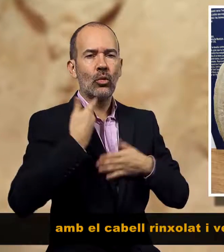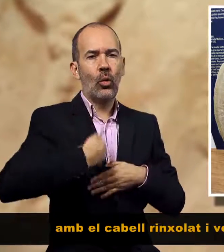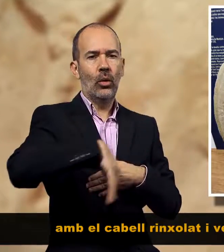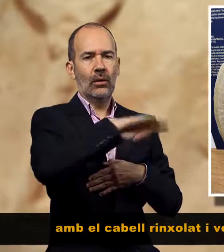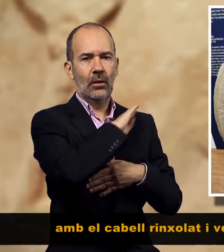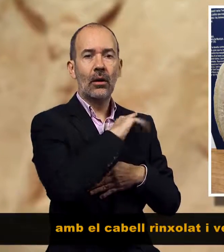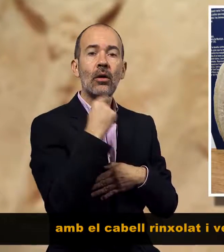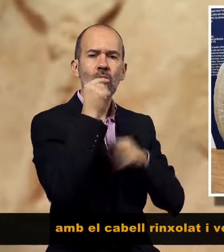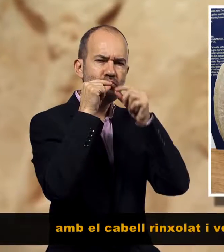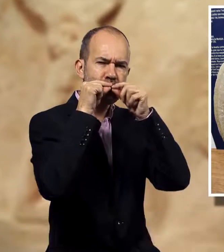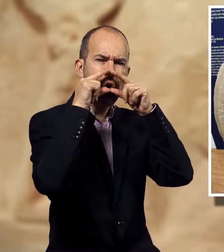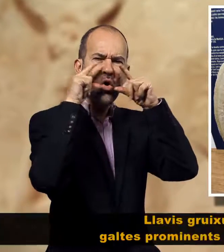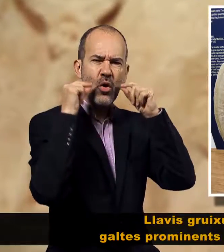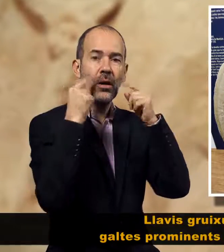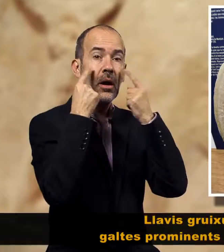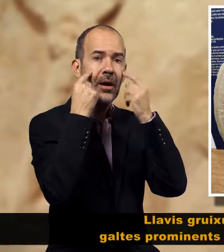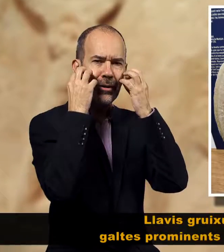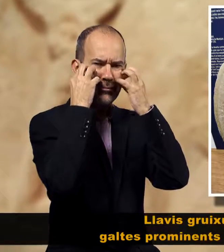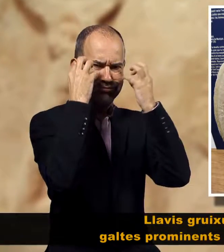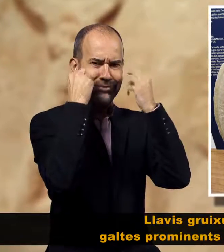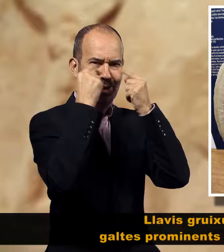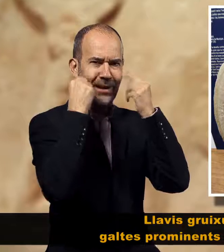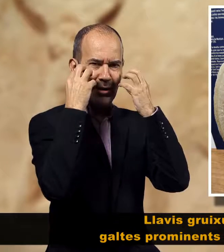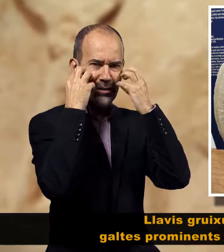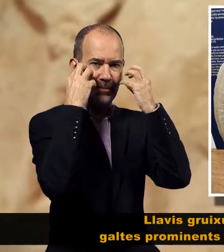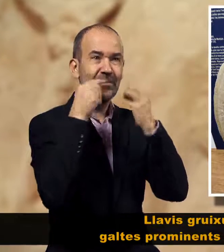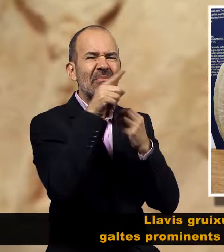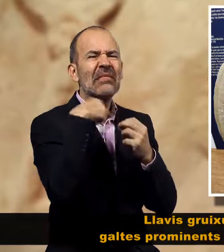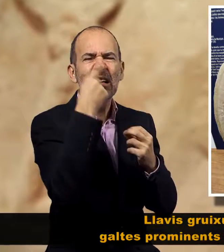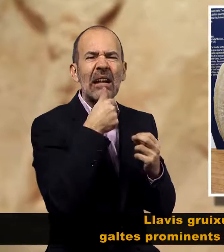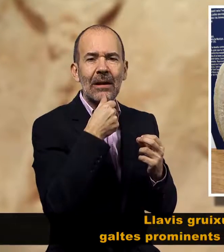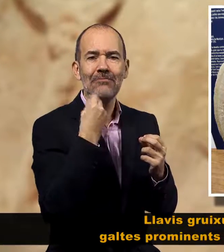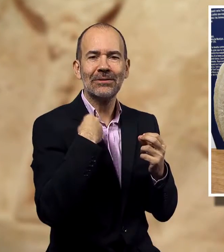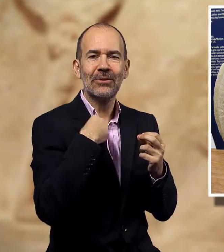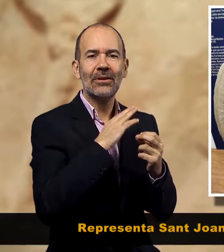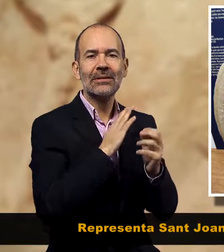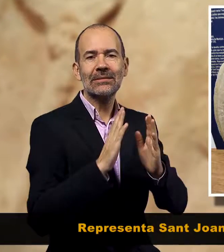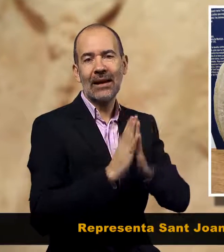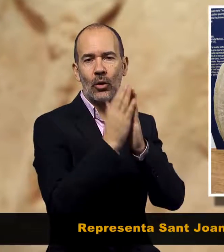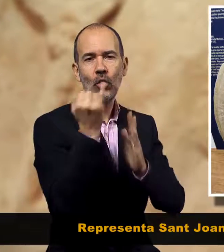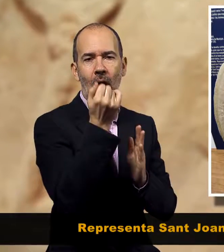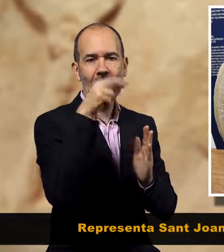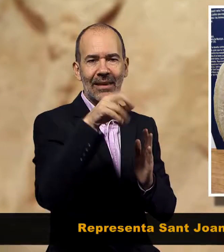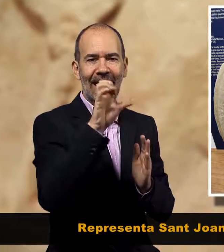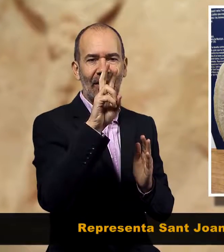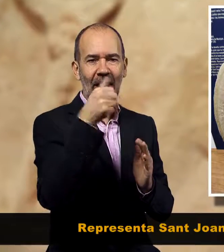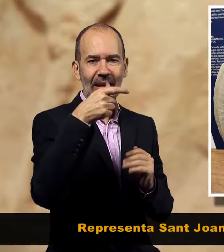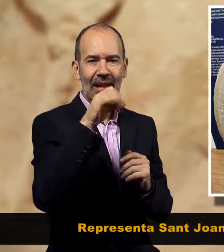home jove, amb el cabell rinxolat i vestit amb túnica, llavis